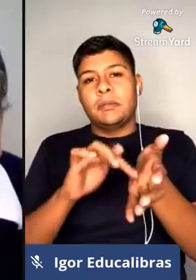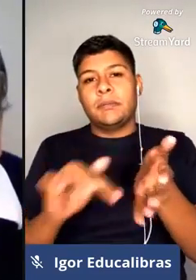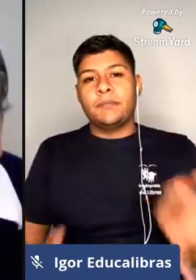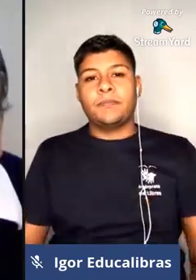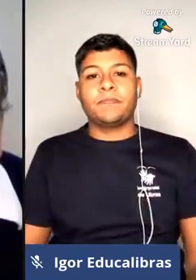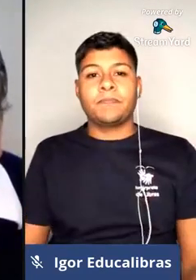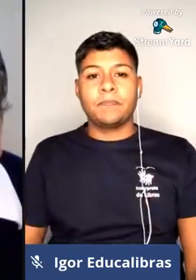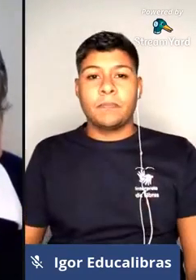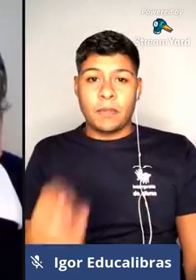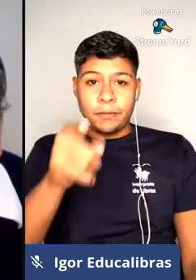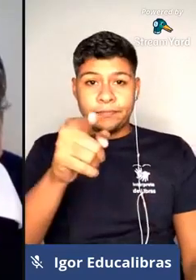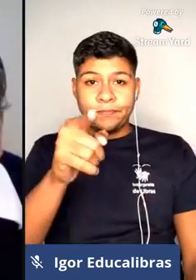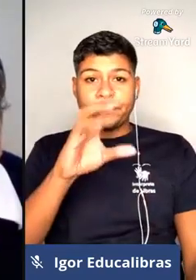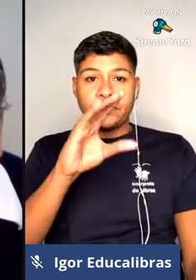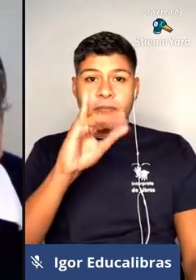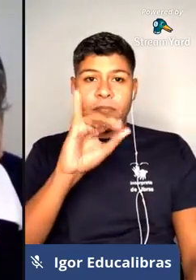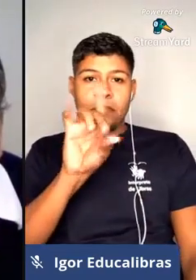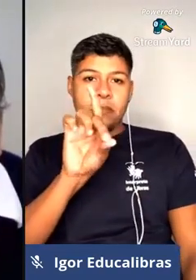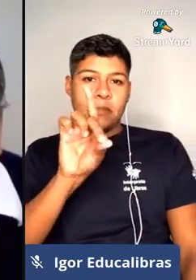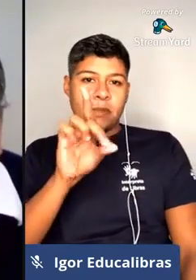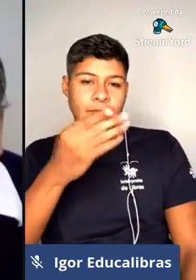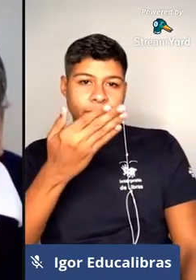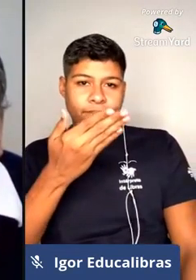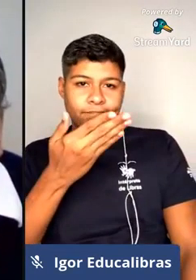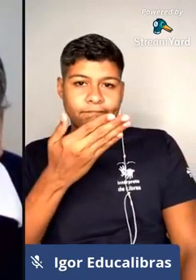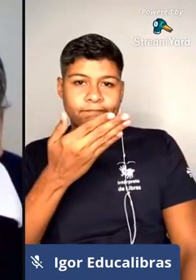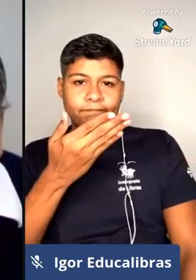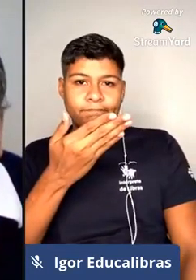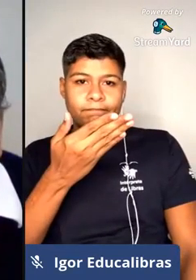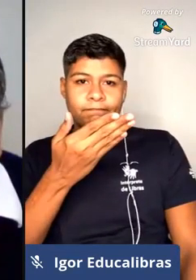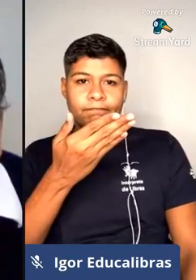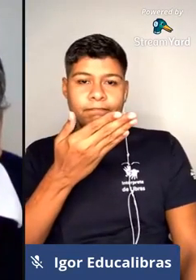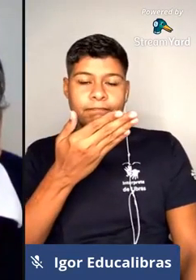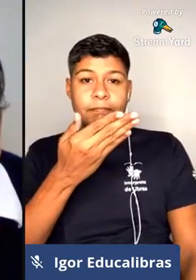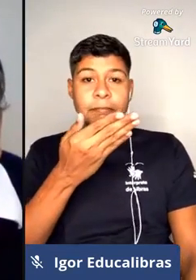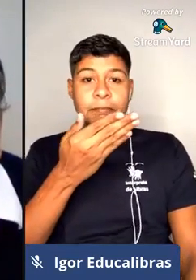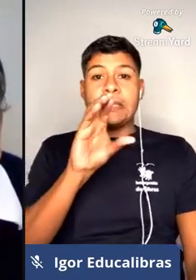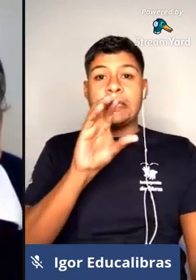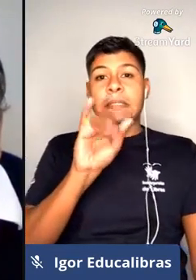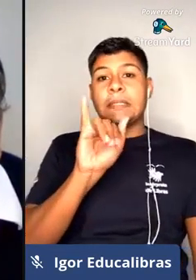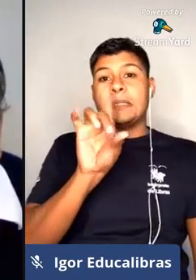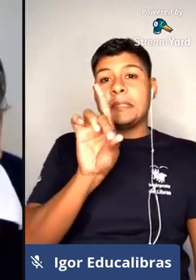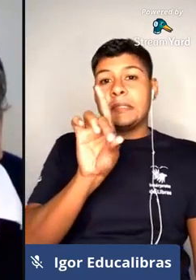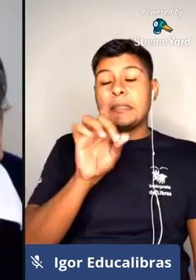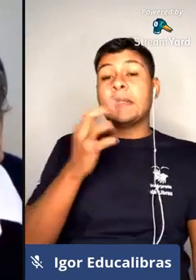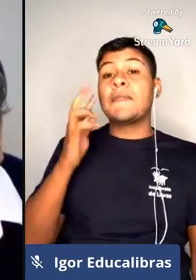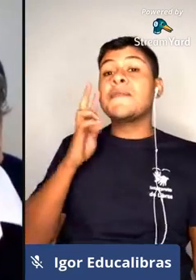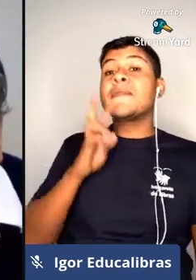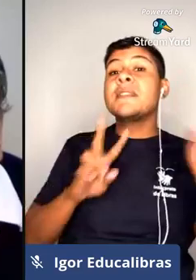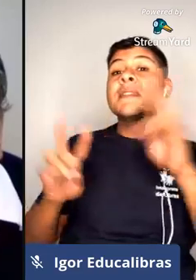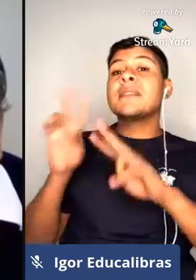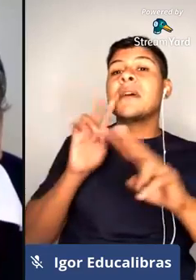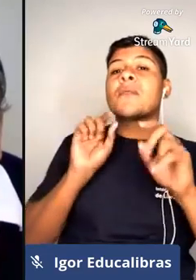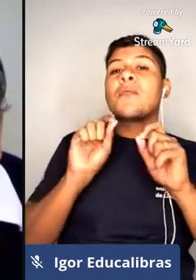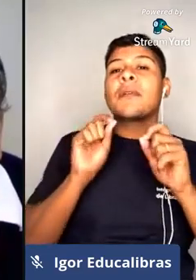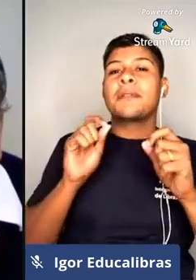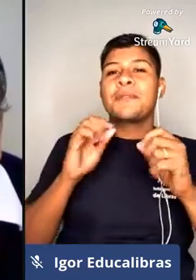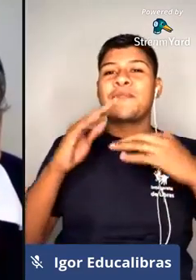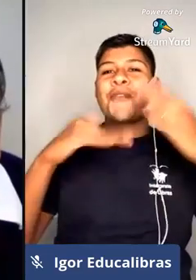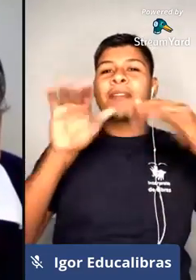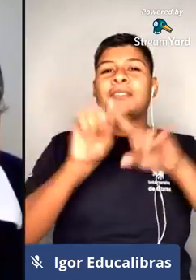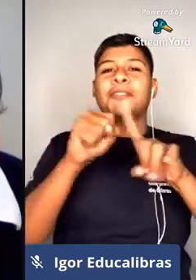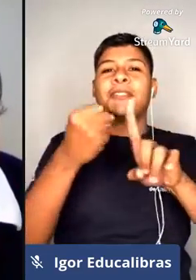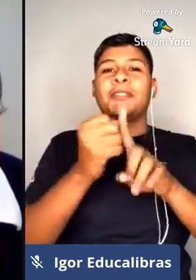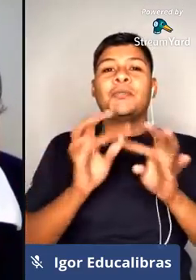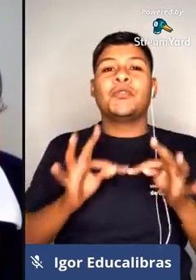vem você, Cid. Né? Vem você buscando, na minha visão, o progresso social de